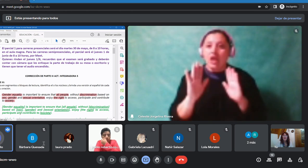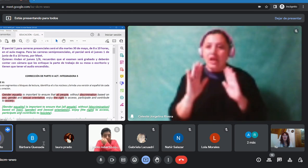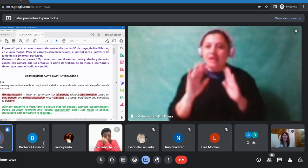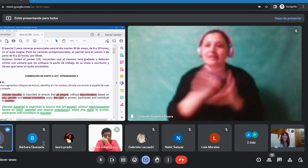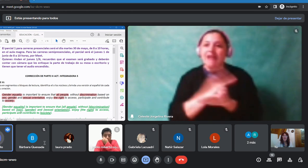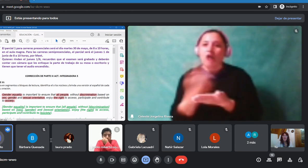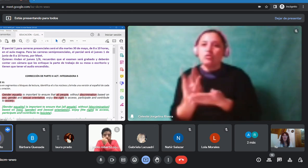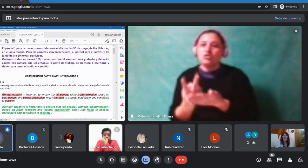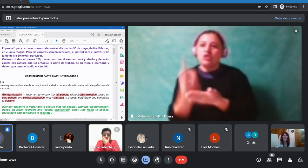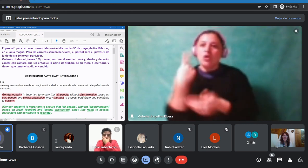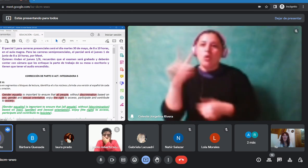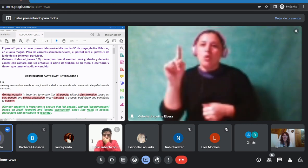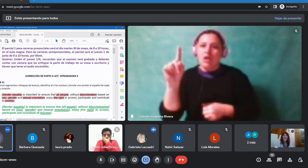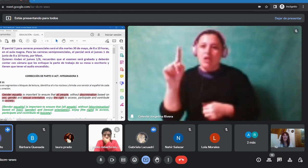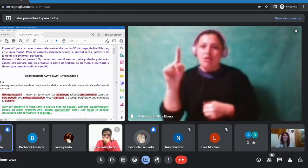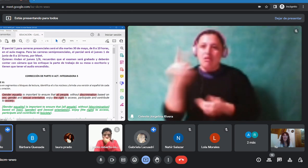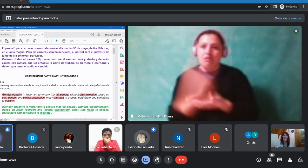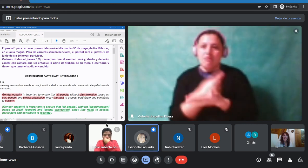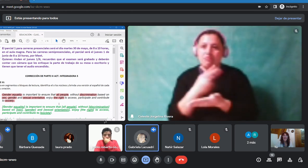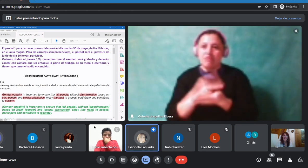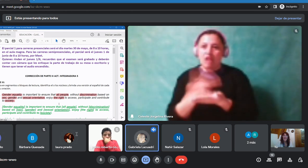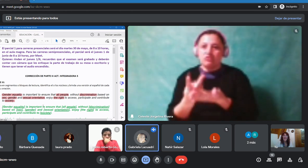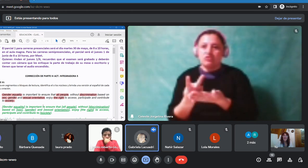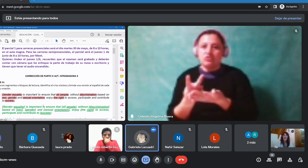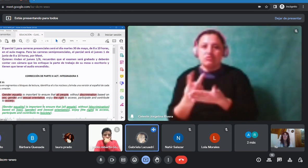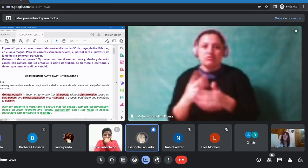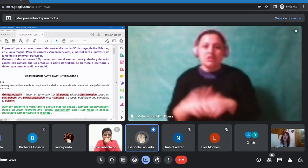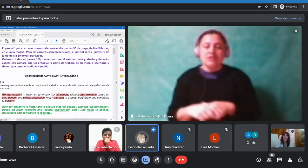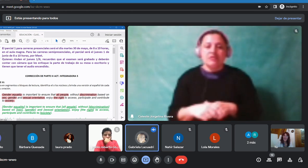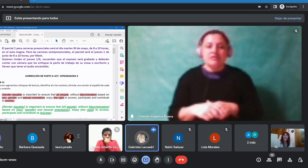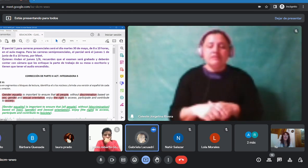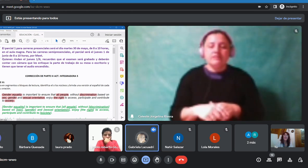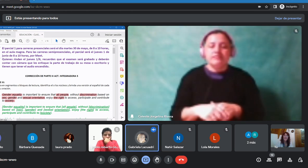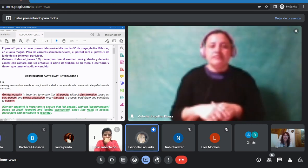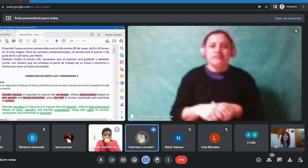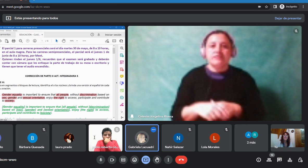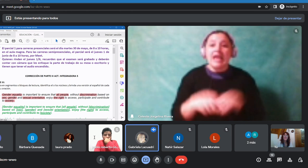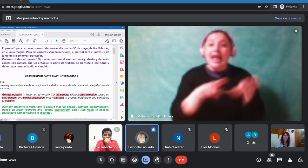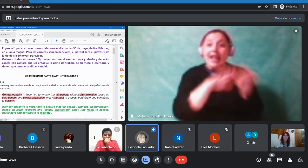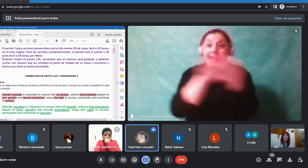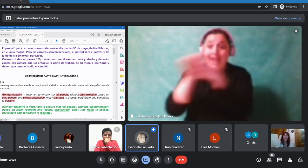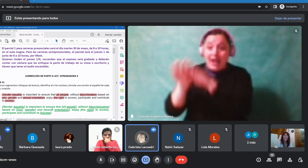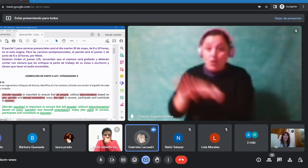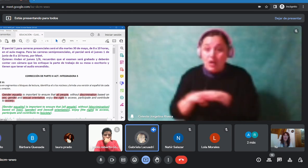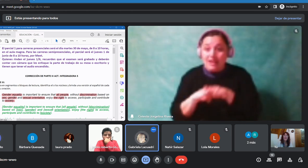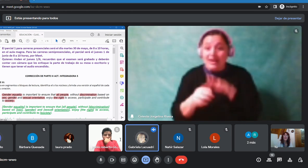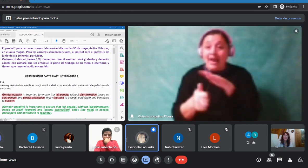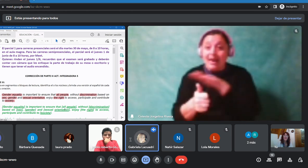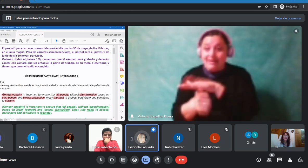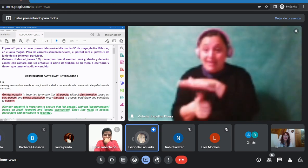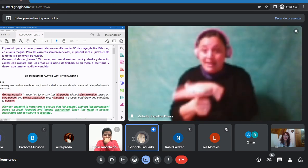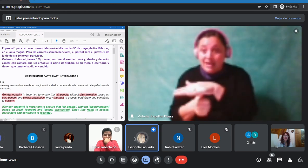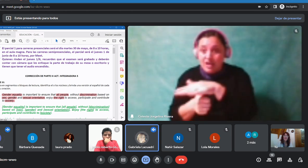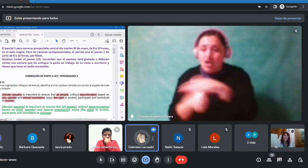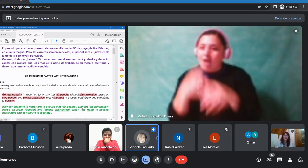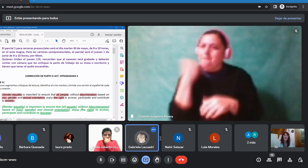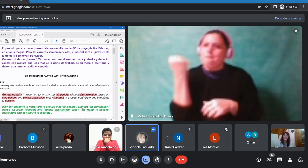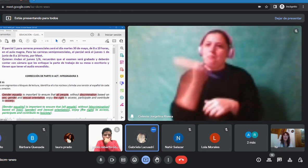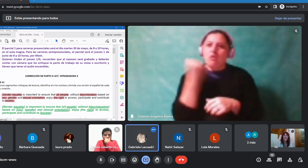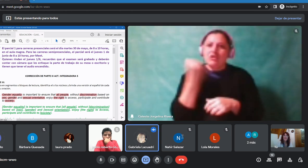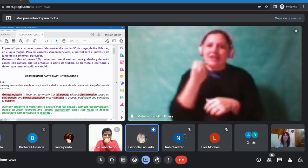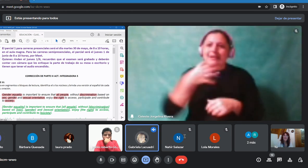la terminé. La igualdad de género es importante para asegurar que todas las